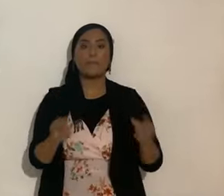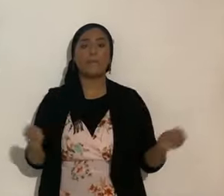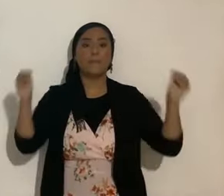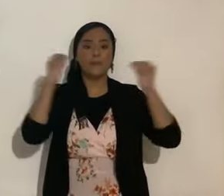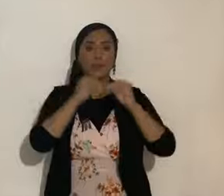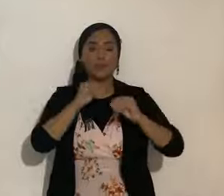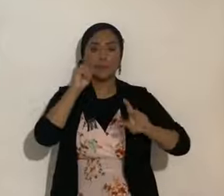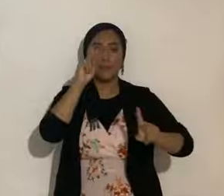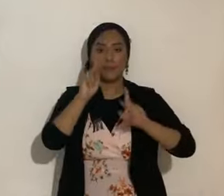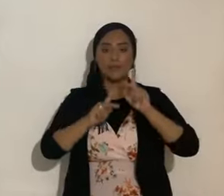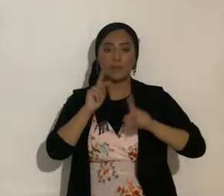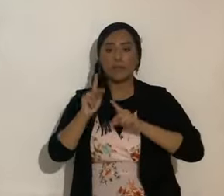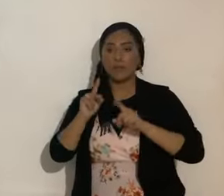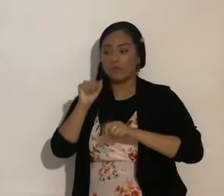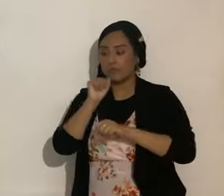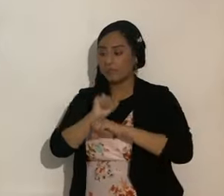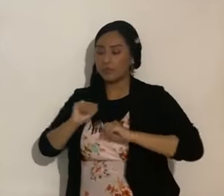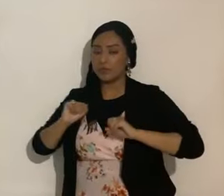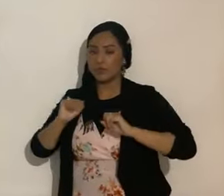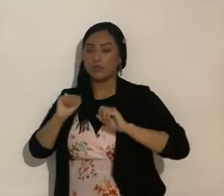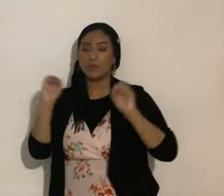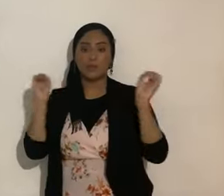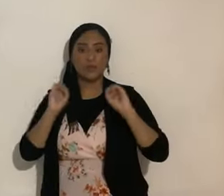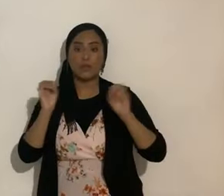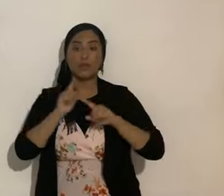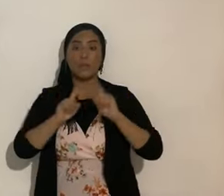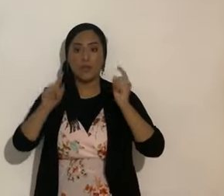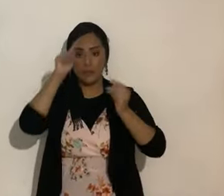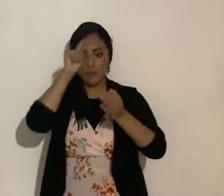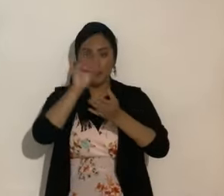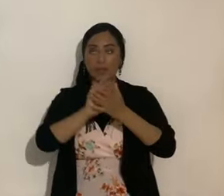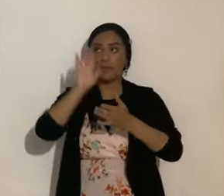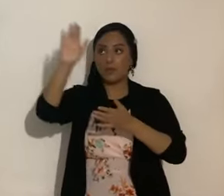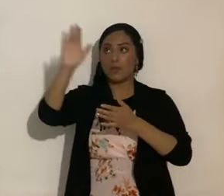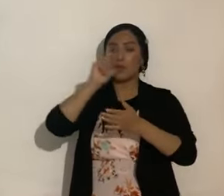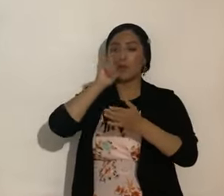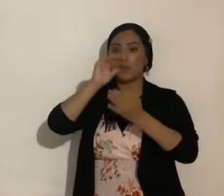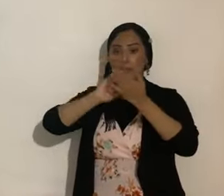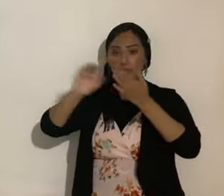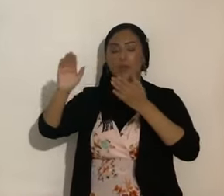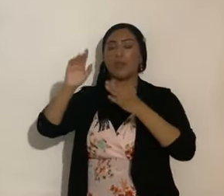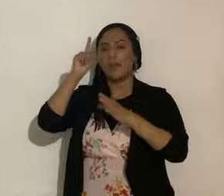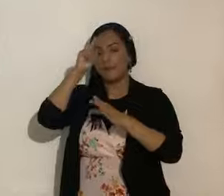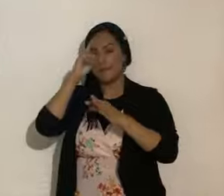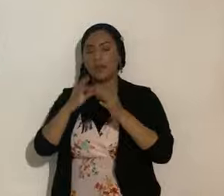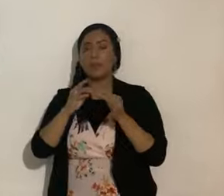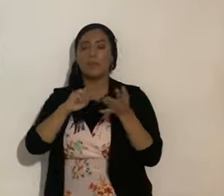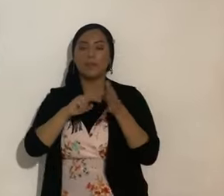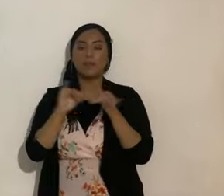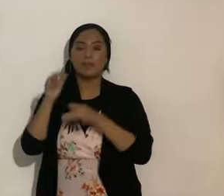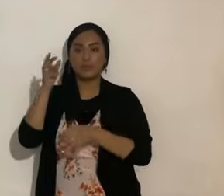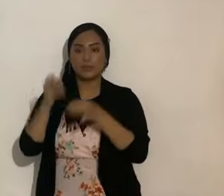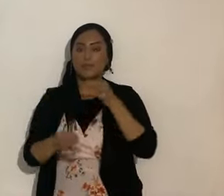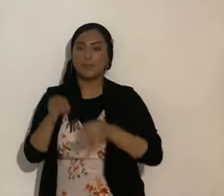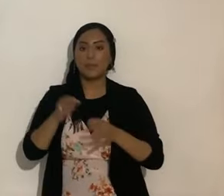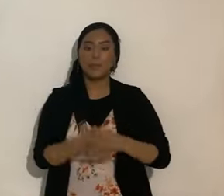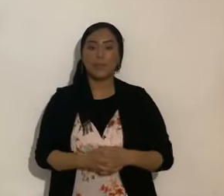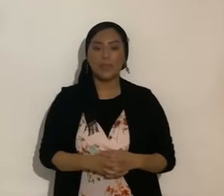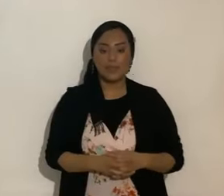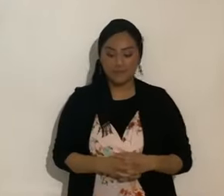que no obra, sino cree en aquel que justifica al impío, su fe le es contada por justicia. Y entonces esto